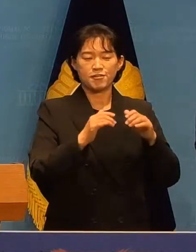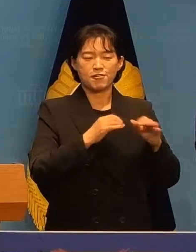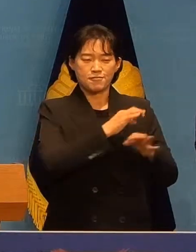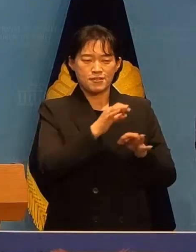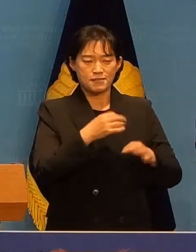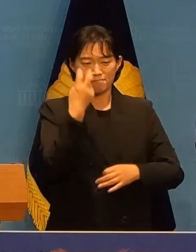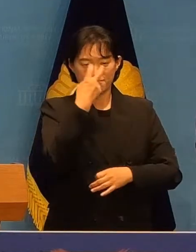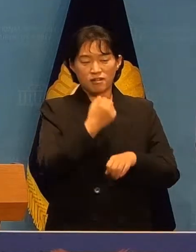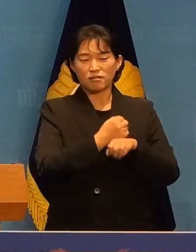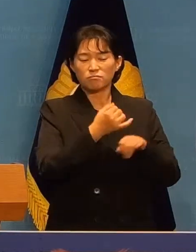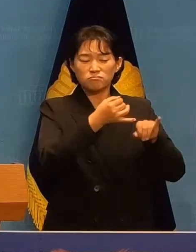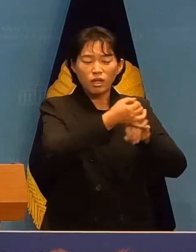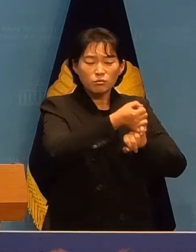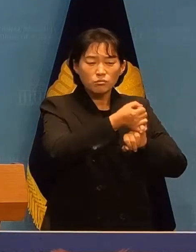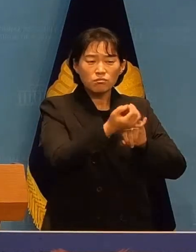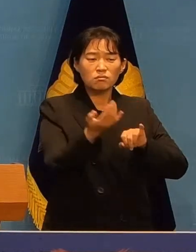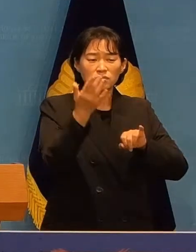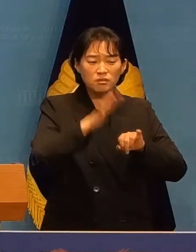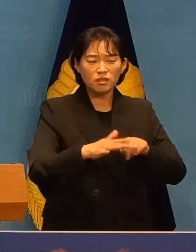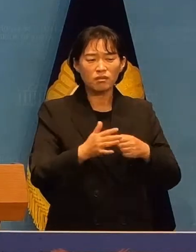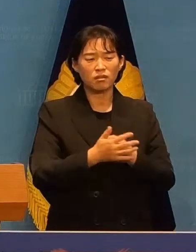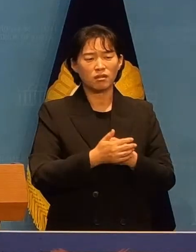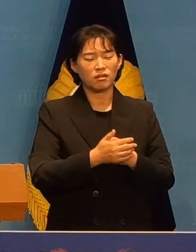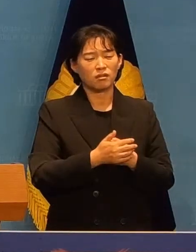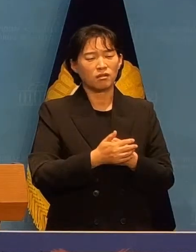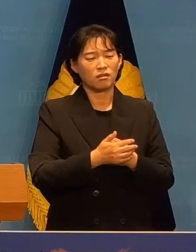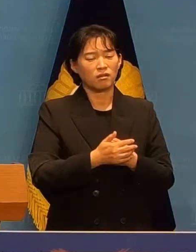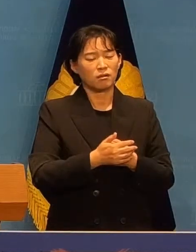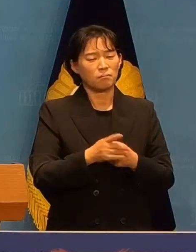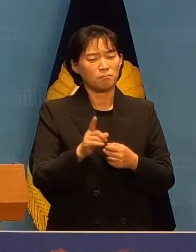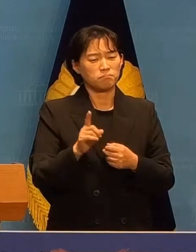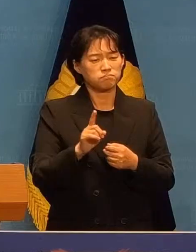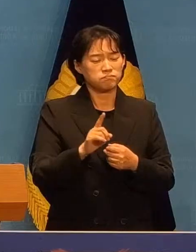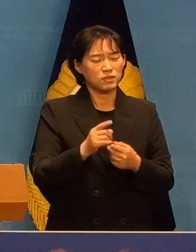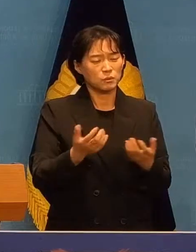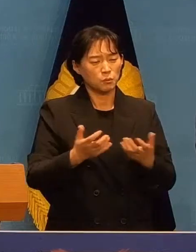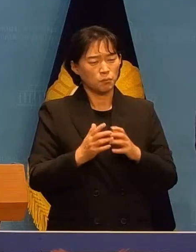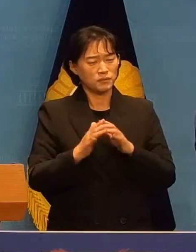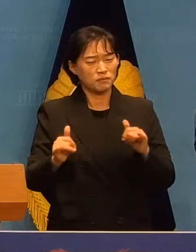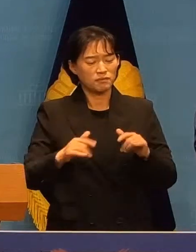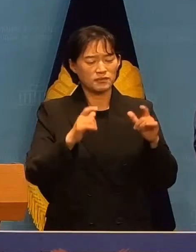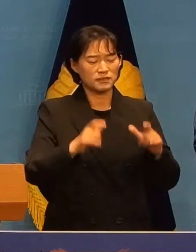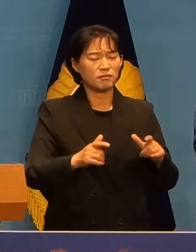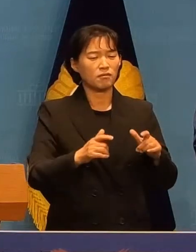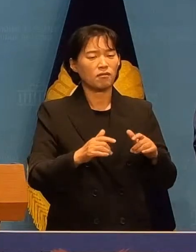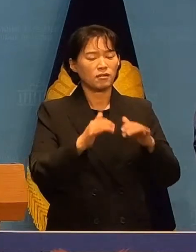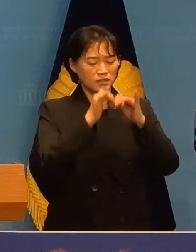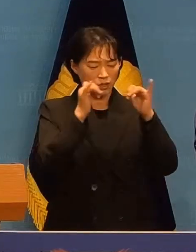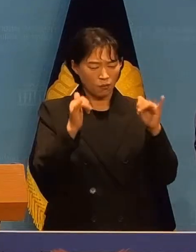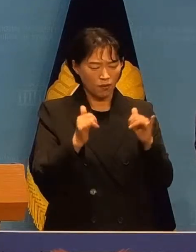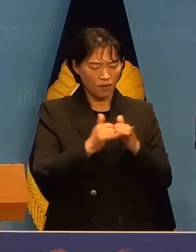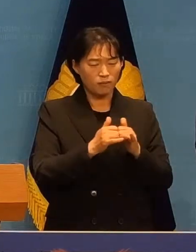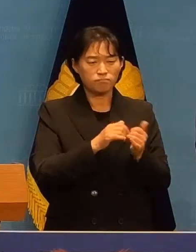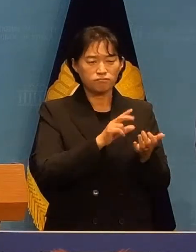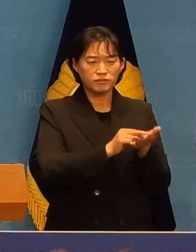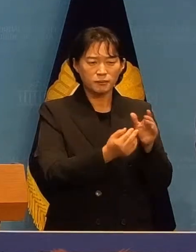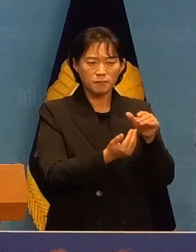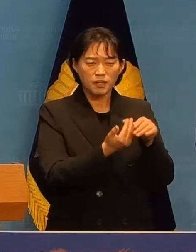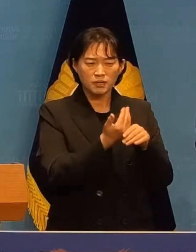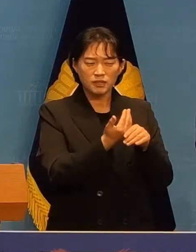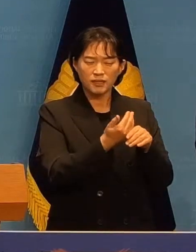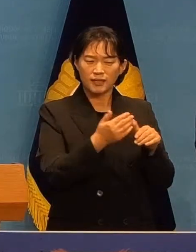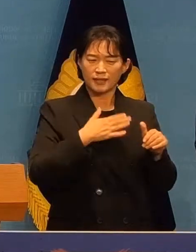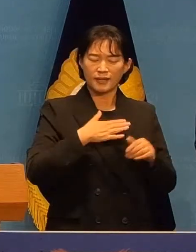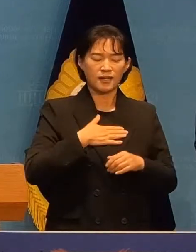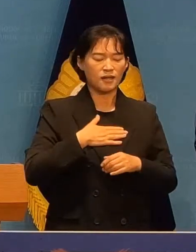약속하더니 막상 구조조정의 칼날이 노동자와 지역사회로 향하자 우리는 할 수 있는